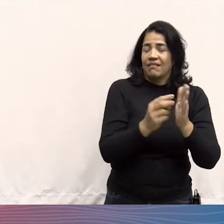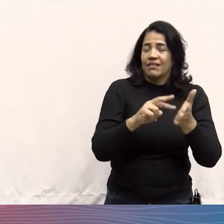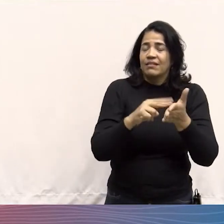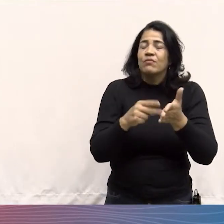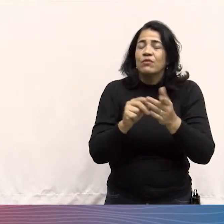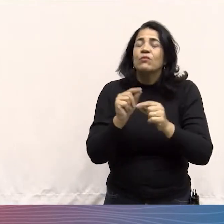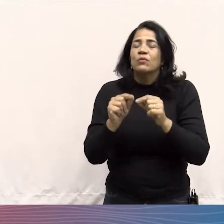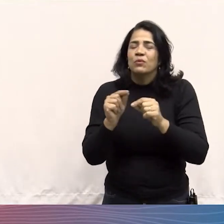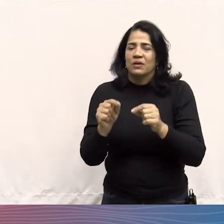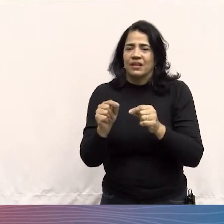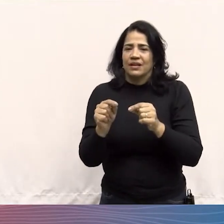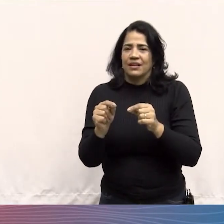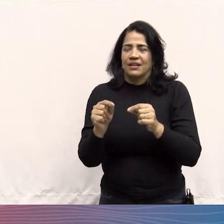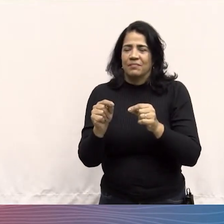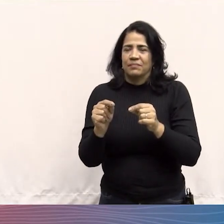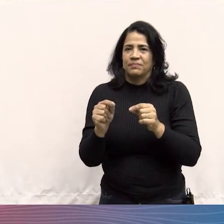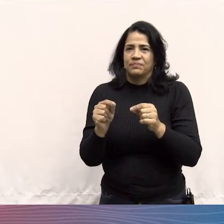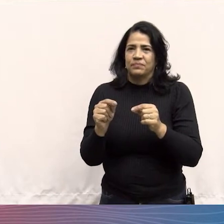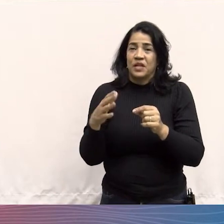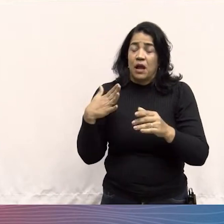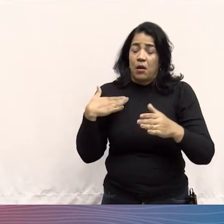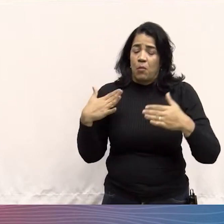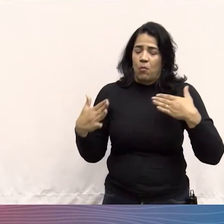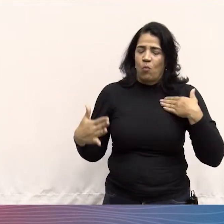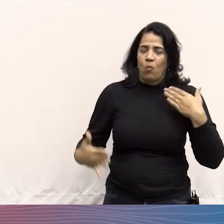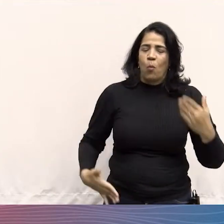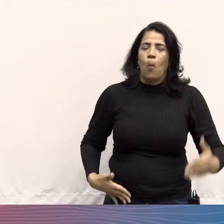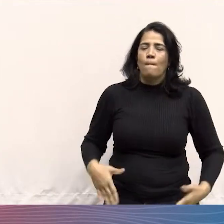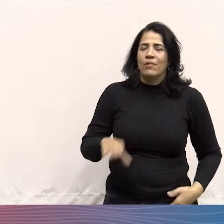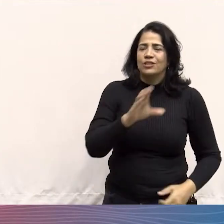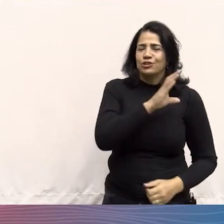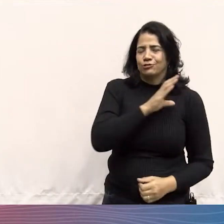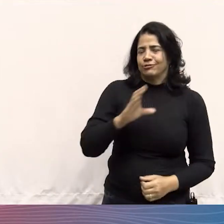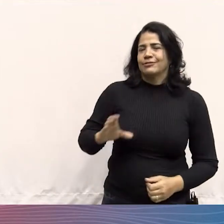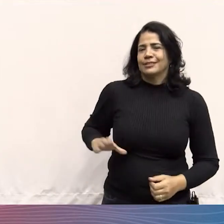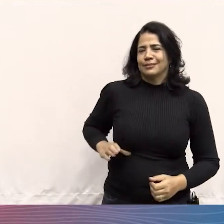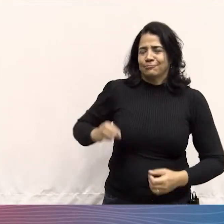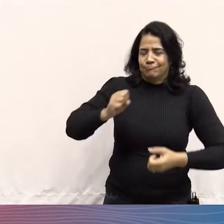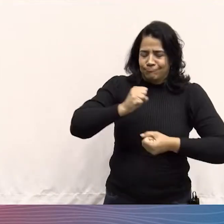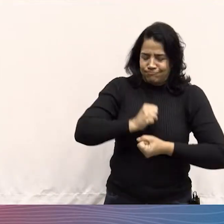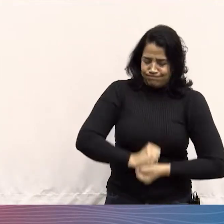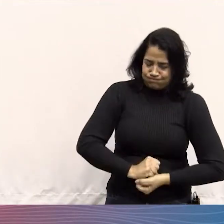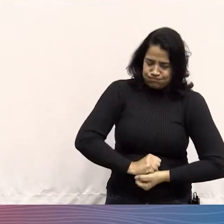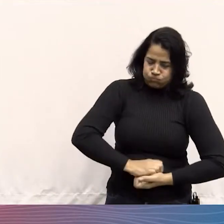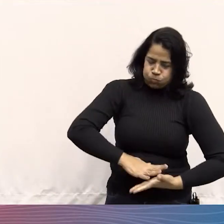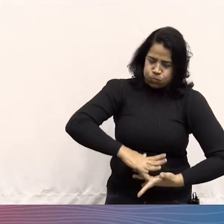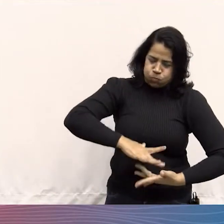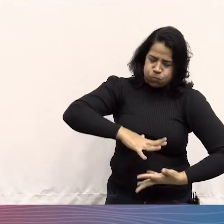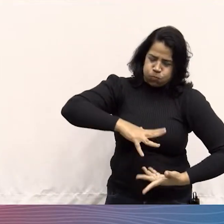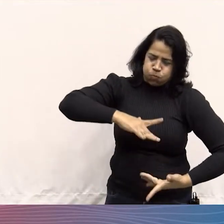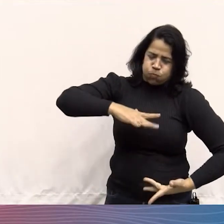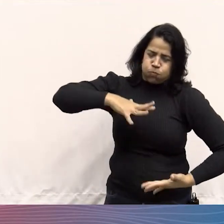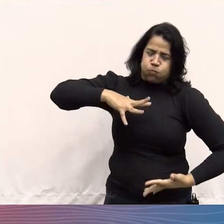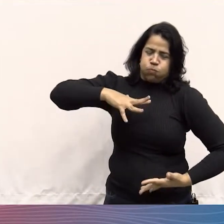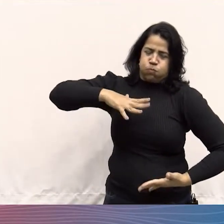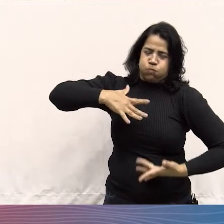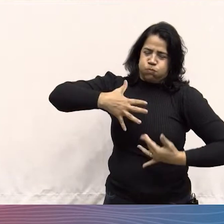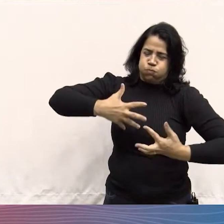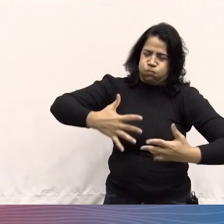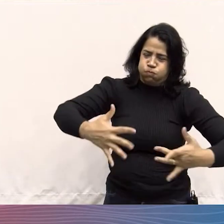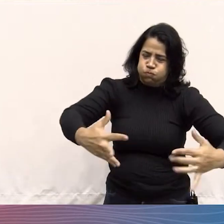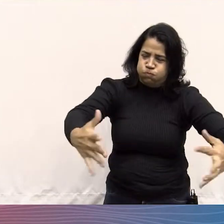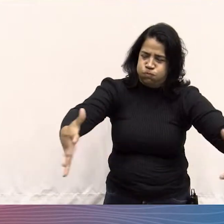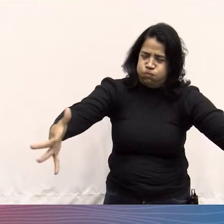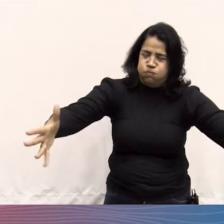plenitude daquele que a tudo enche em todas as coisas.